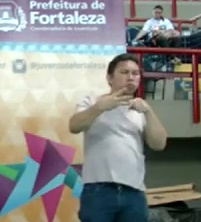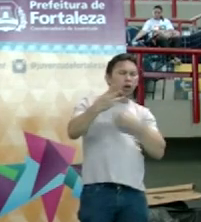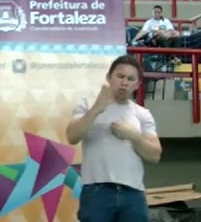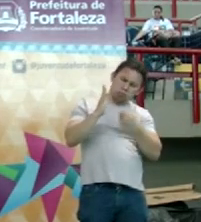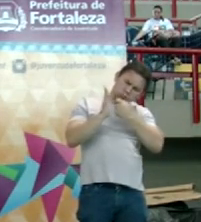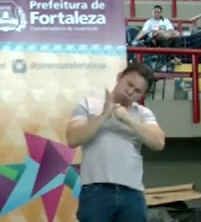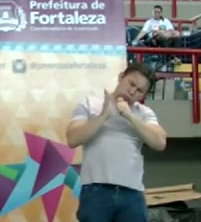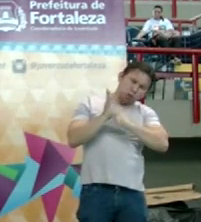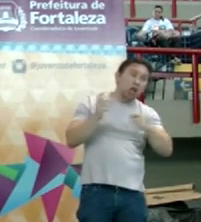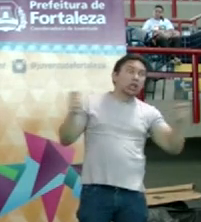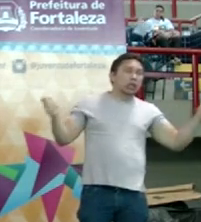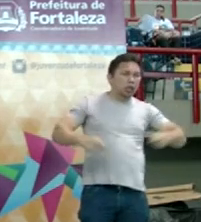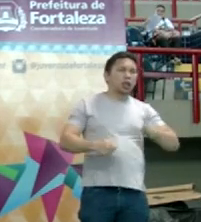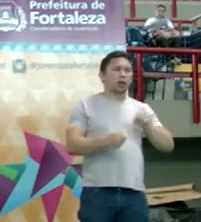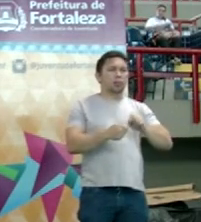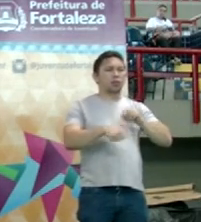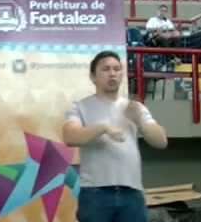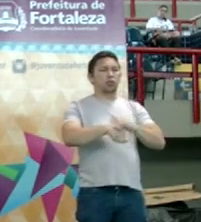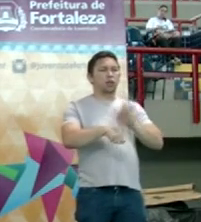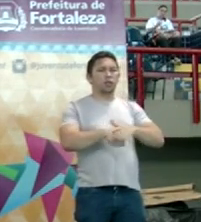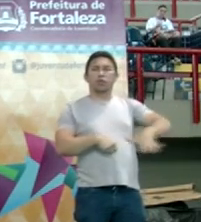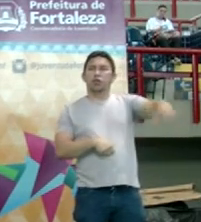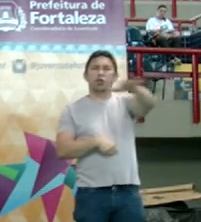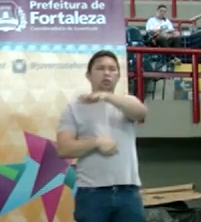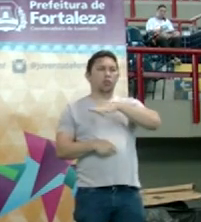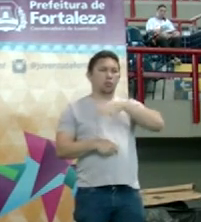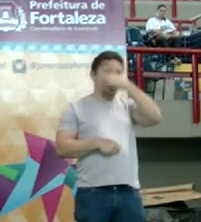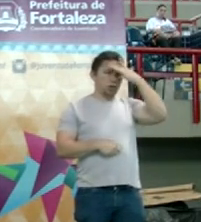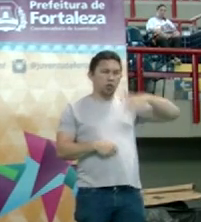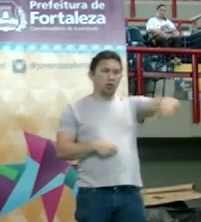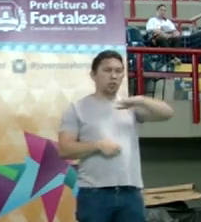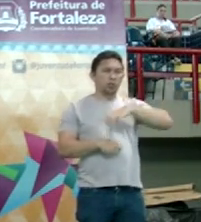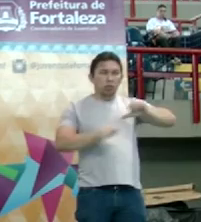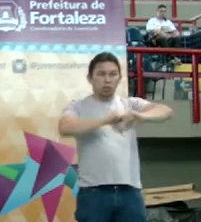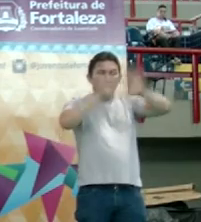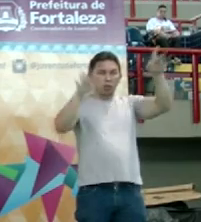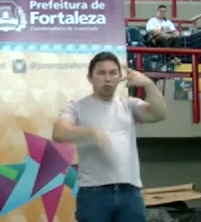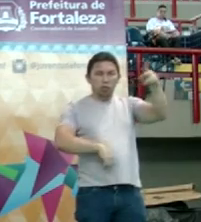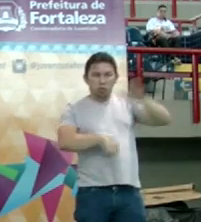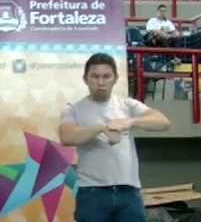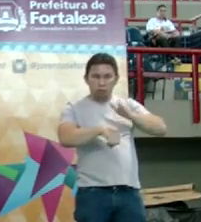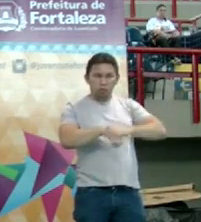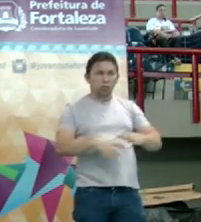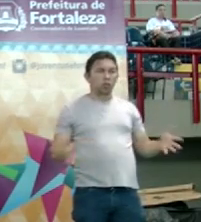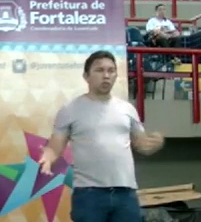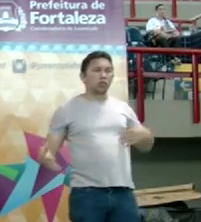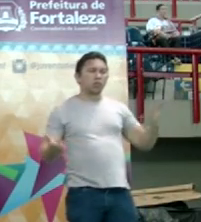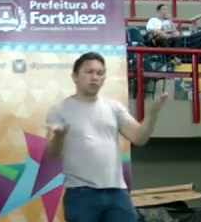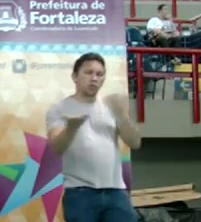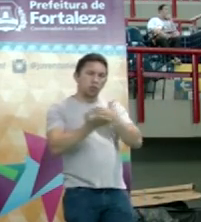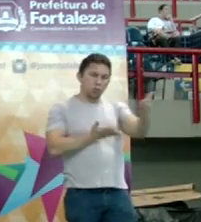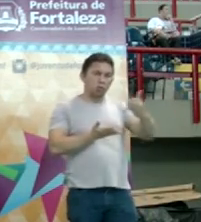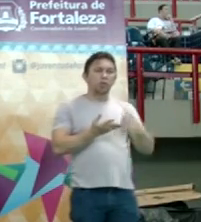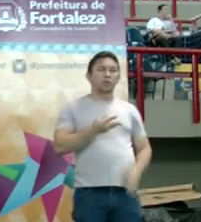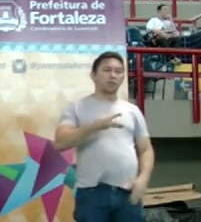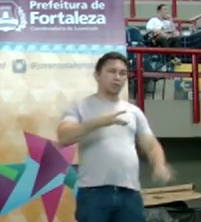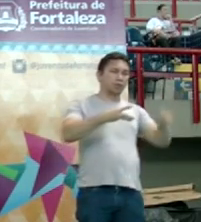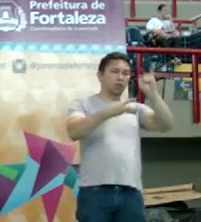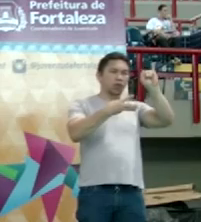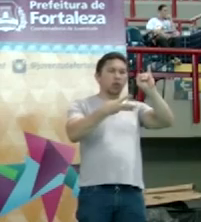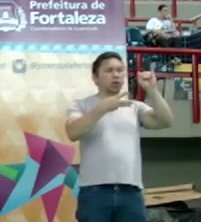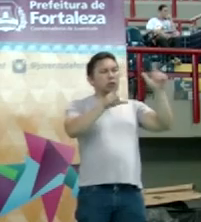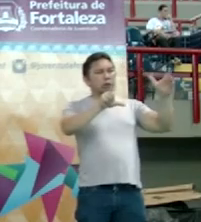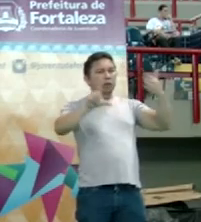alguma coisa possível de ser realizada. Tem que ficar claro isso. Então vamos terminar essa primeira parte do